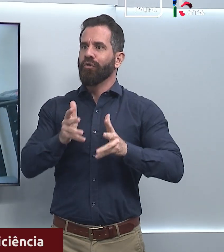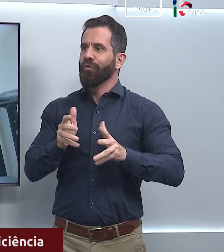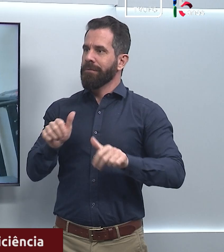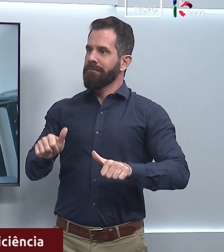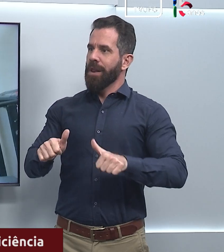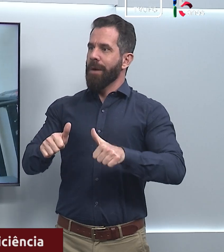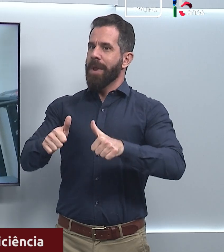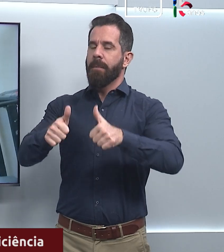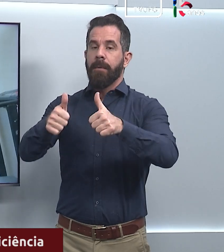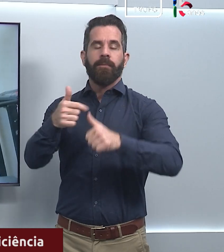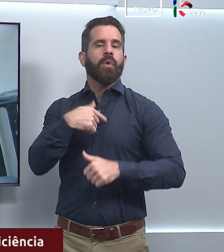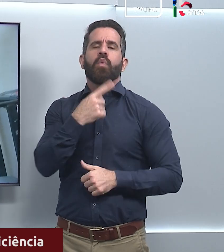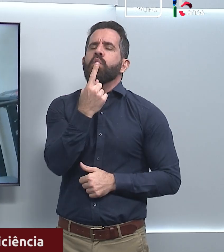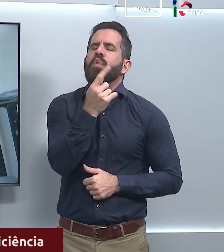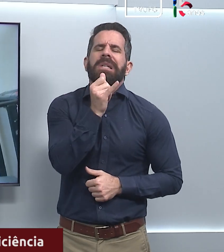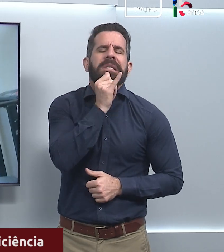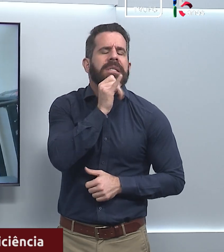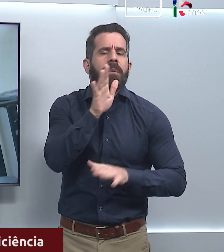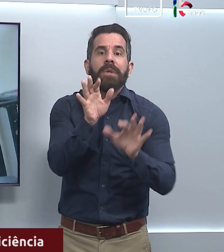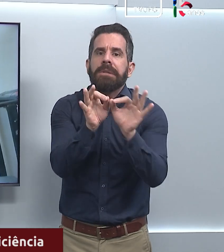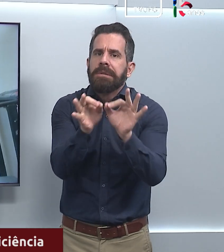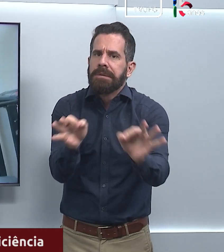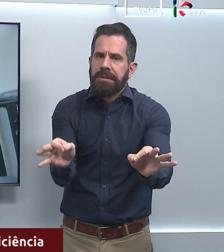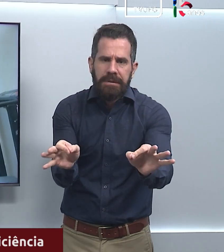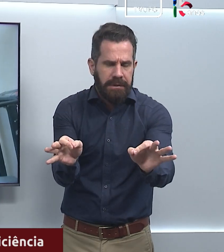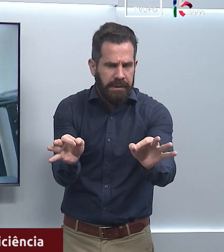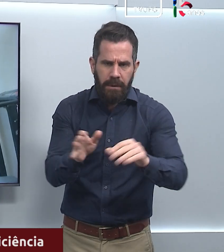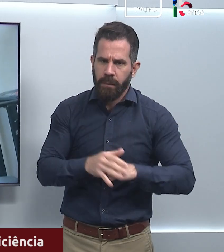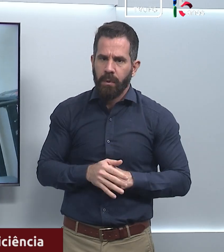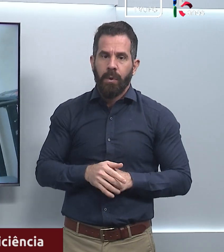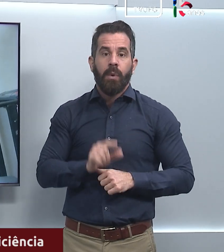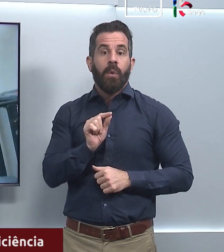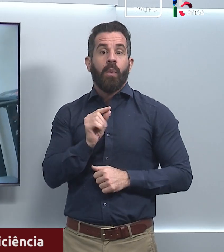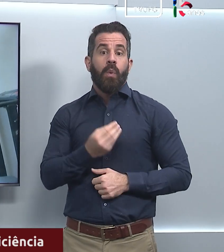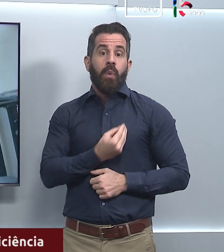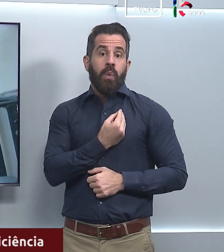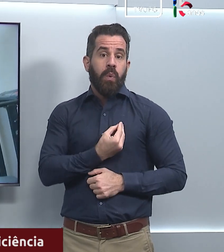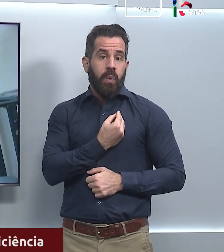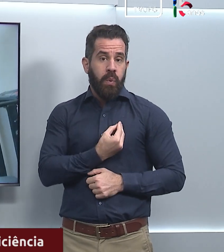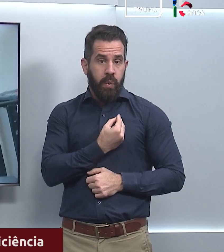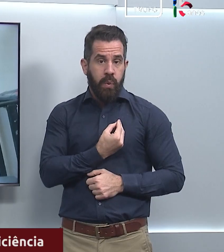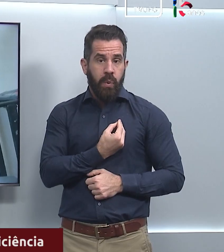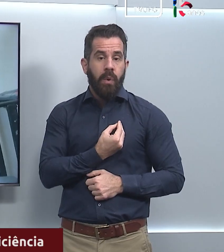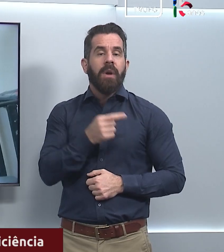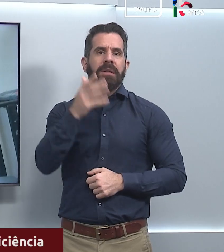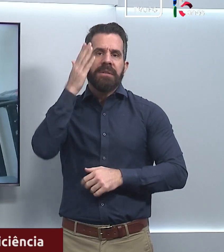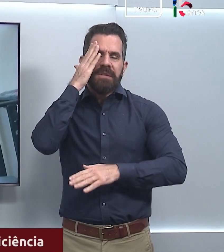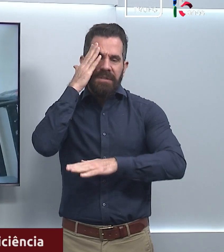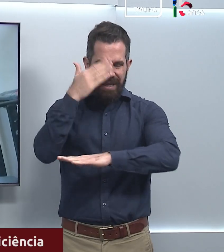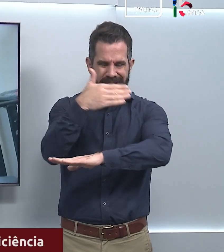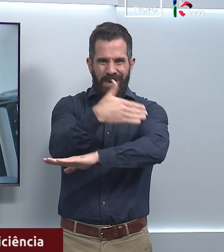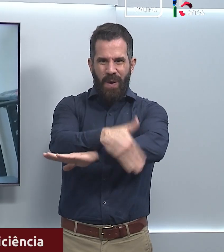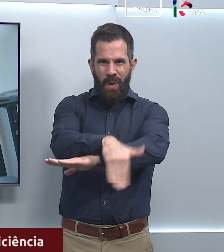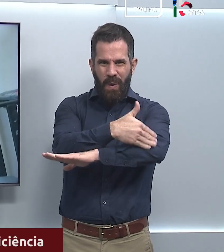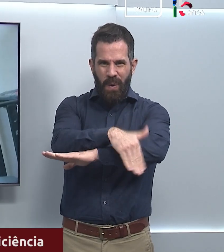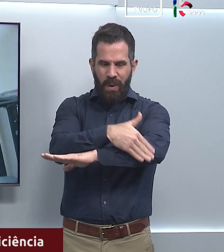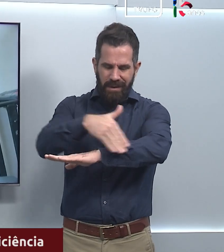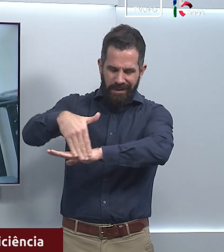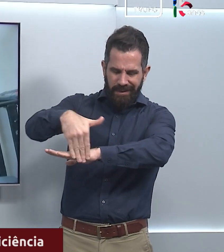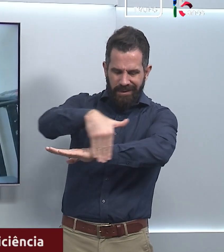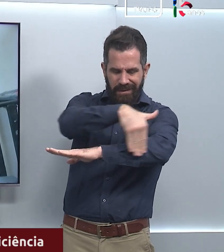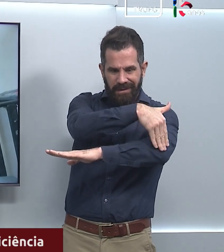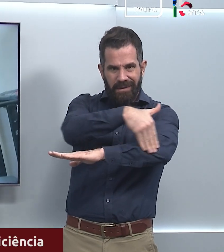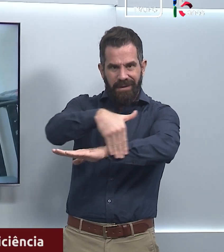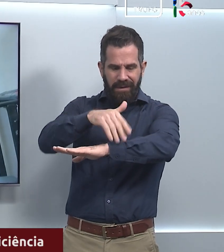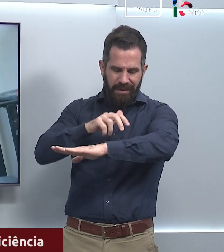prático, que está na cara, que são os meios-fios. O que são os meios-fios? Os meios-fios são degraus,